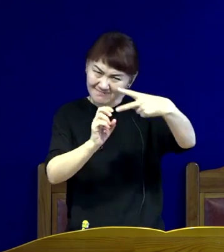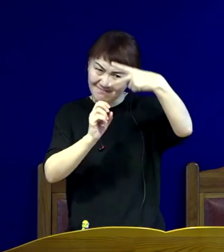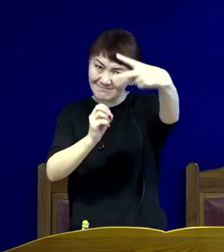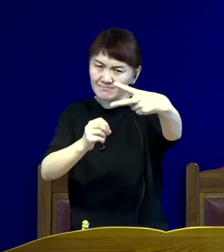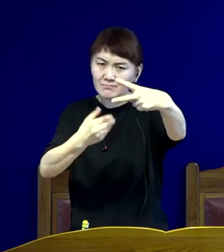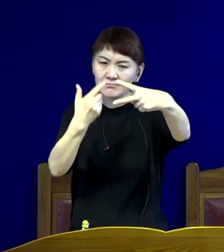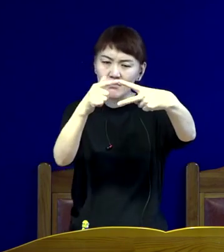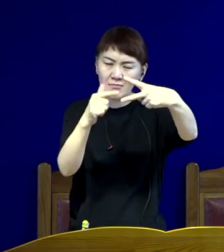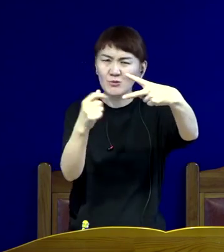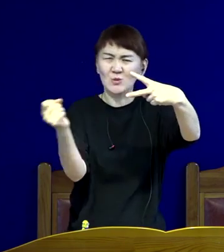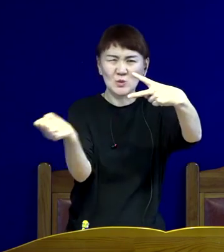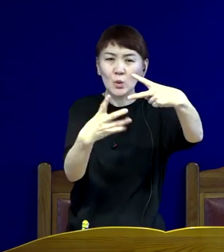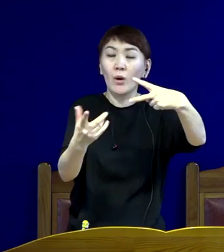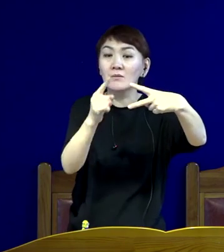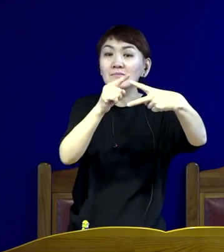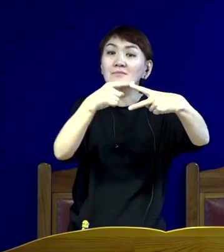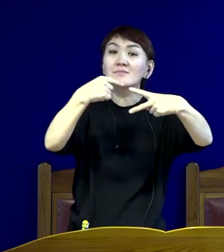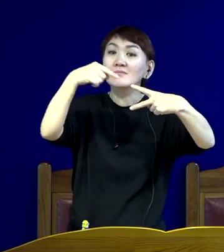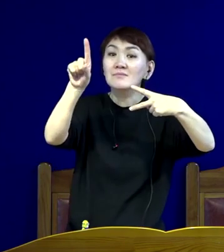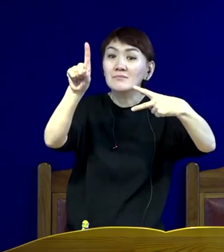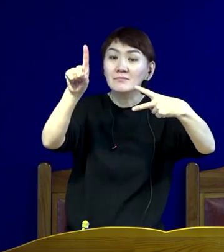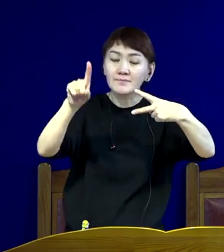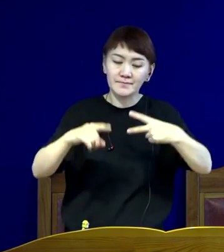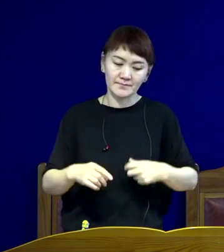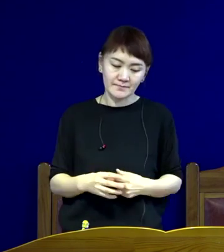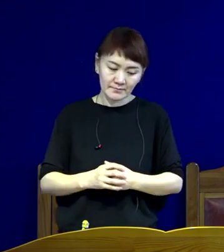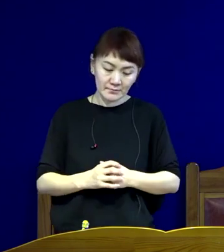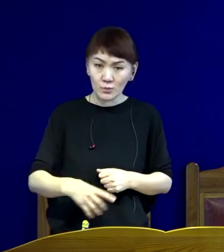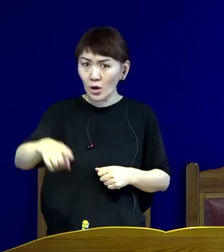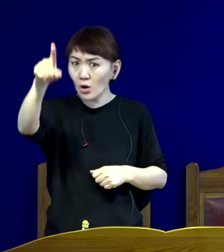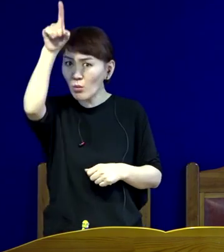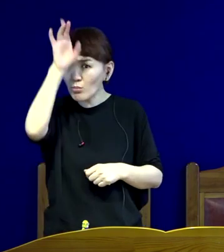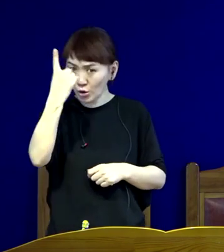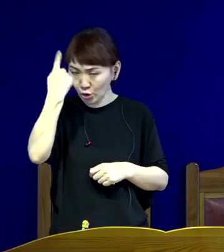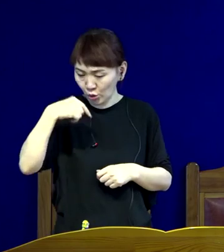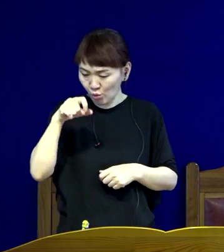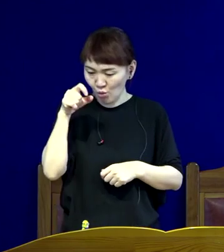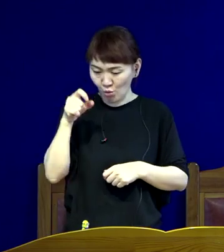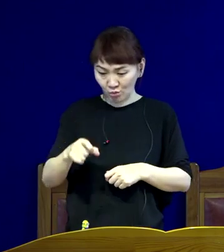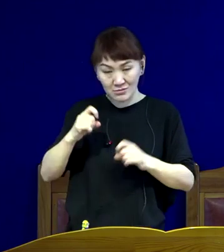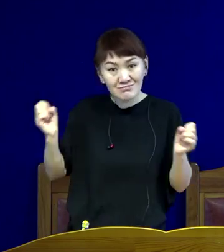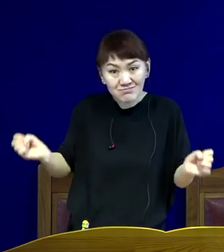нэгдүгээр нь хэлсэн зүйл нь бурхан хүнийг бүтээлтэй